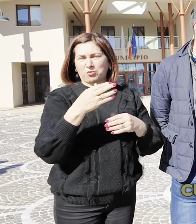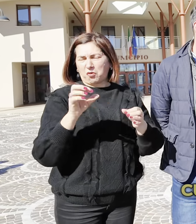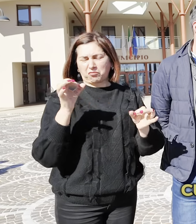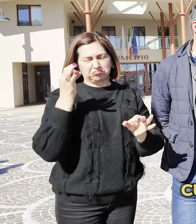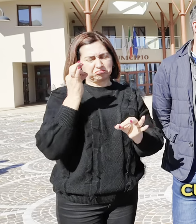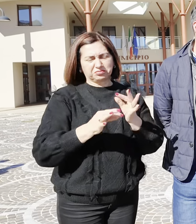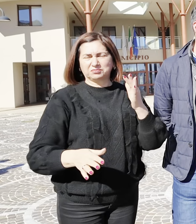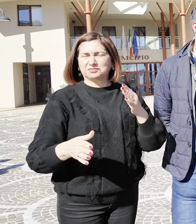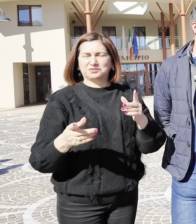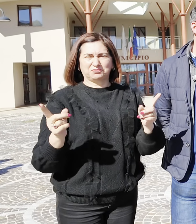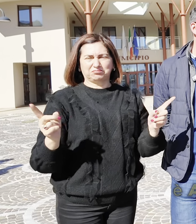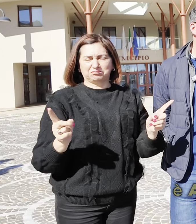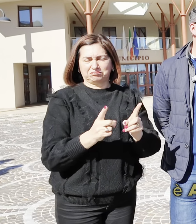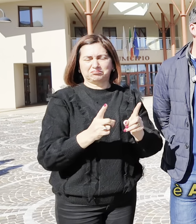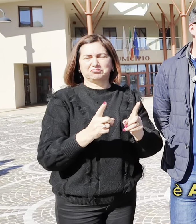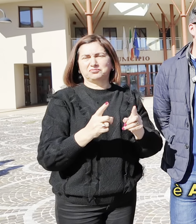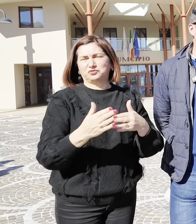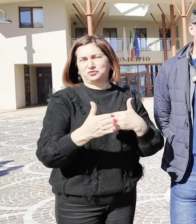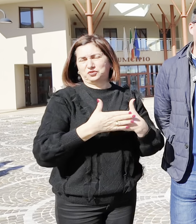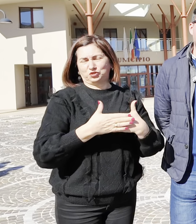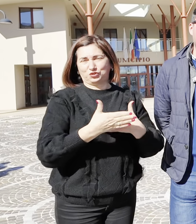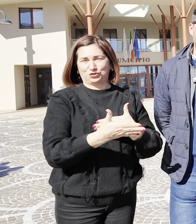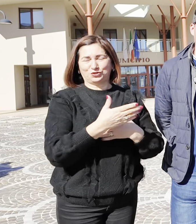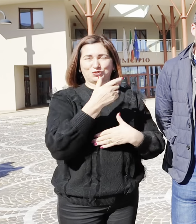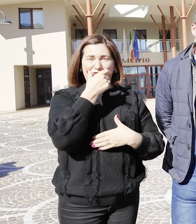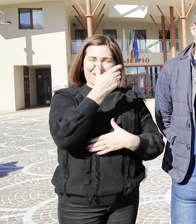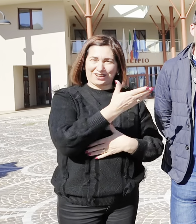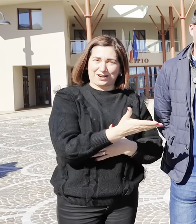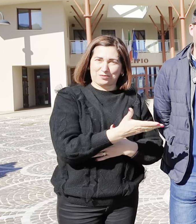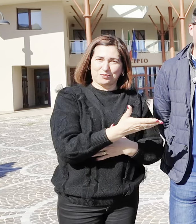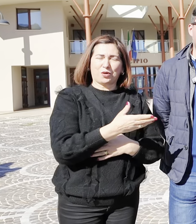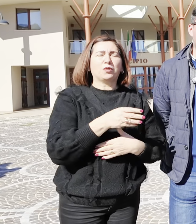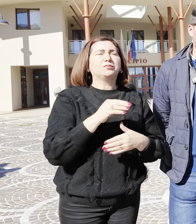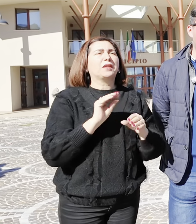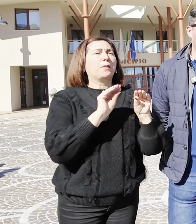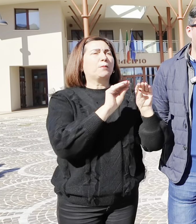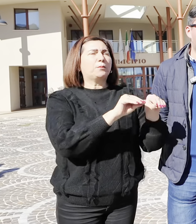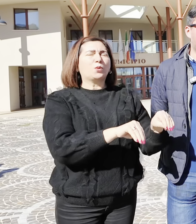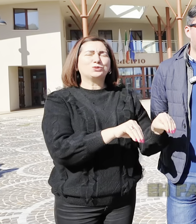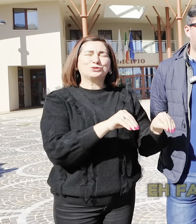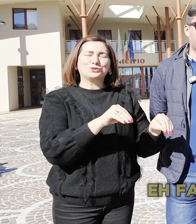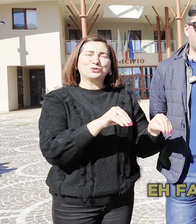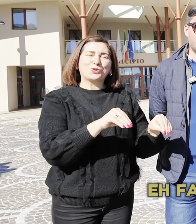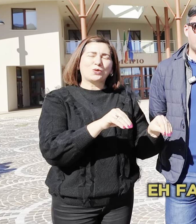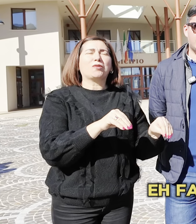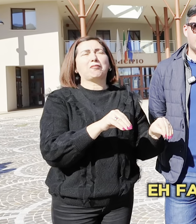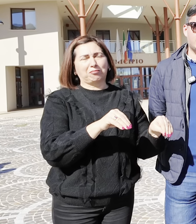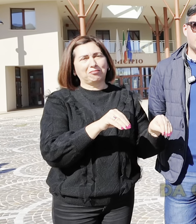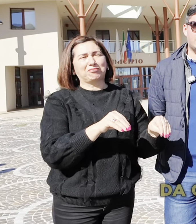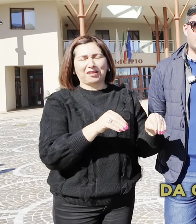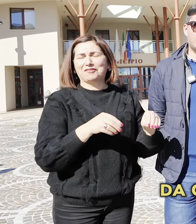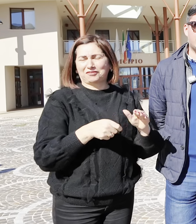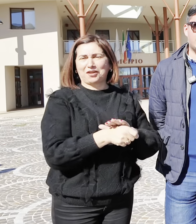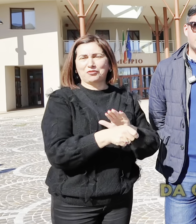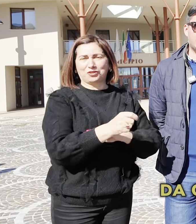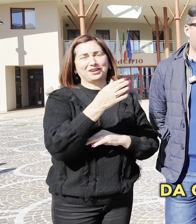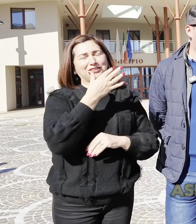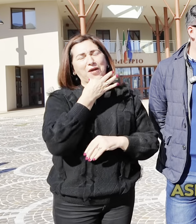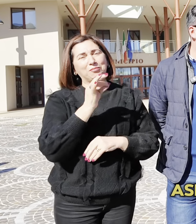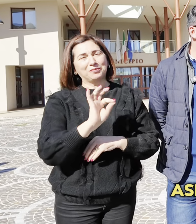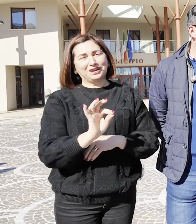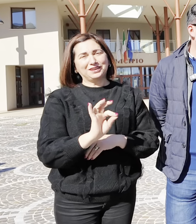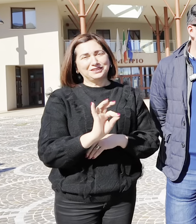cui è anche come posizione molto ma molto favorita da